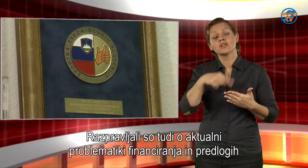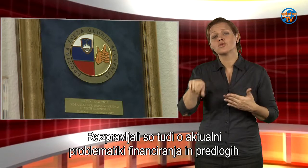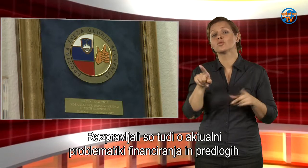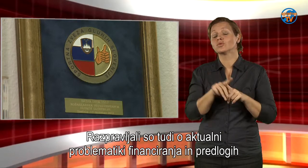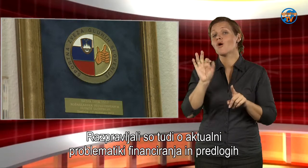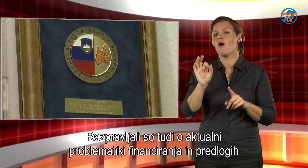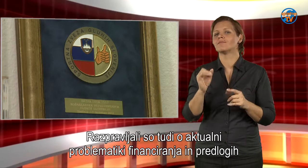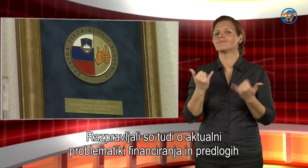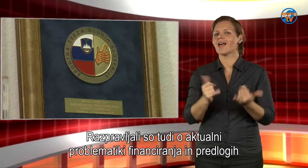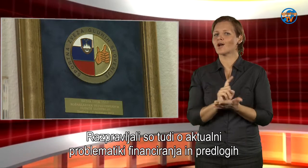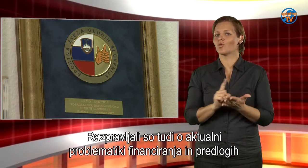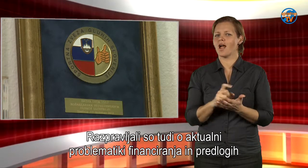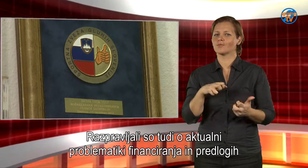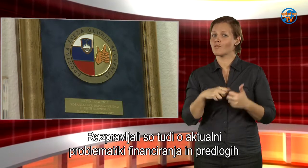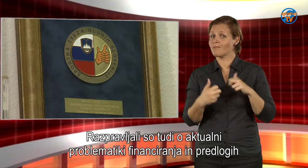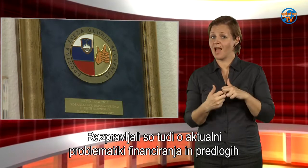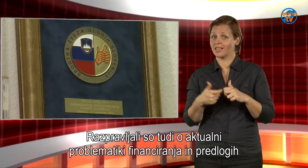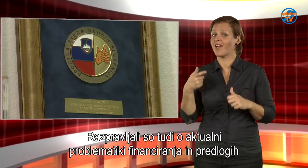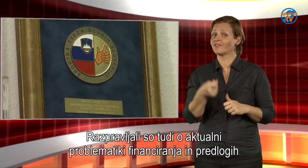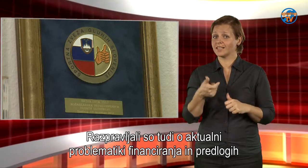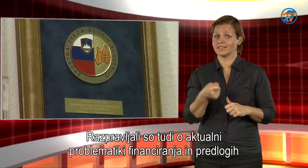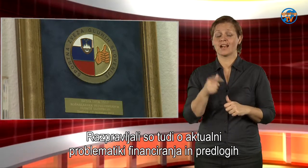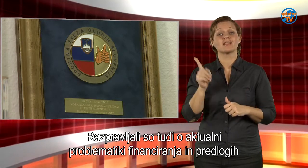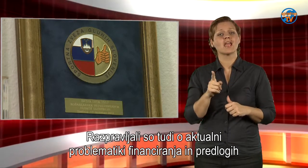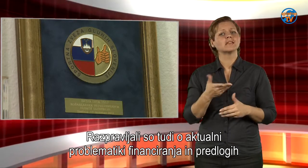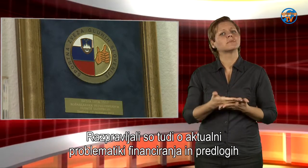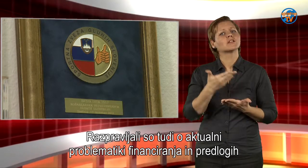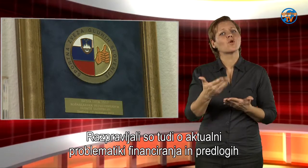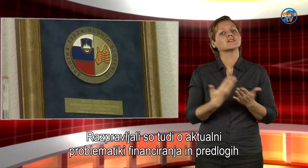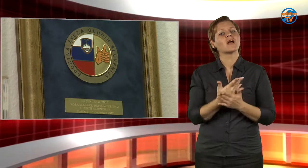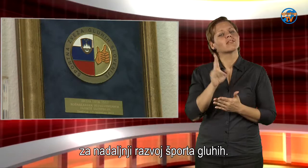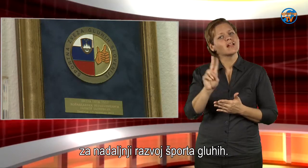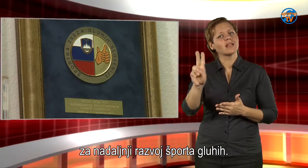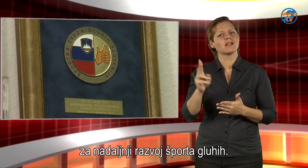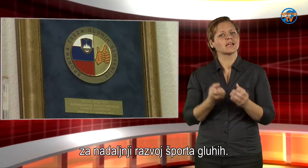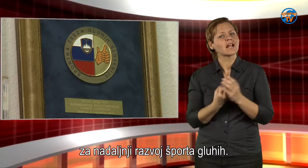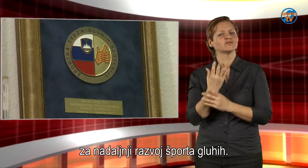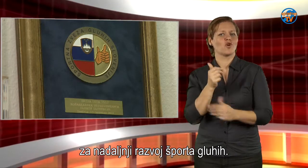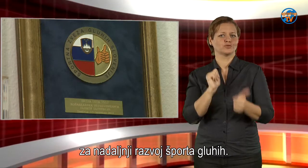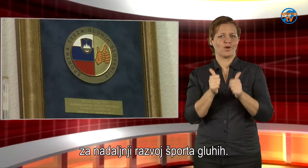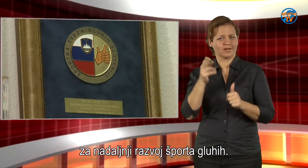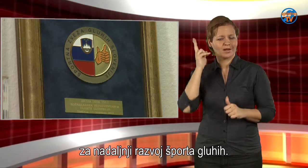Razpravljali so tudi o aktualni problematiki financiranja in predlogih za nadaljnji razvoj športa